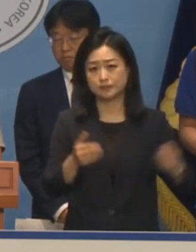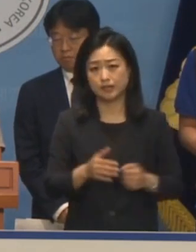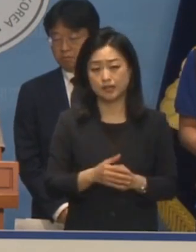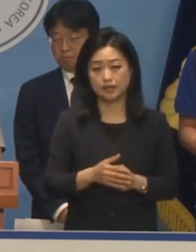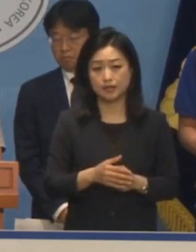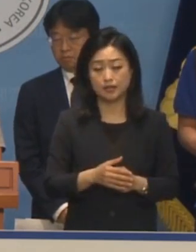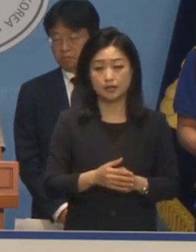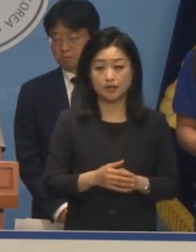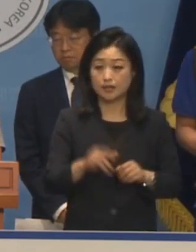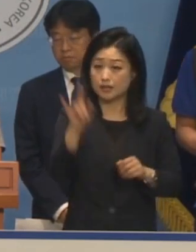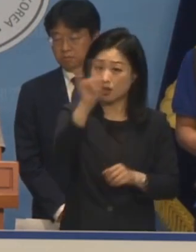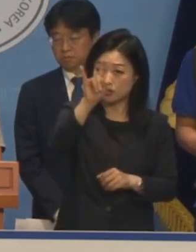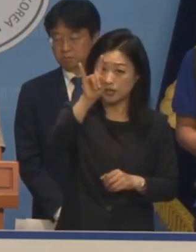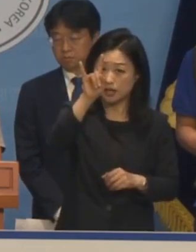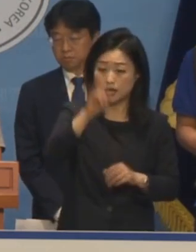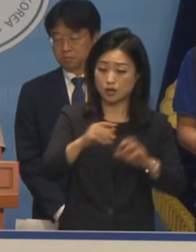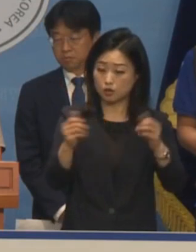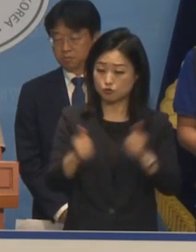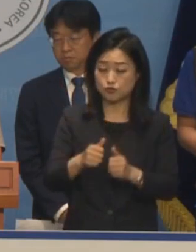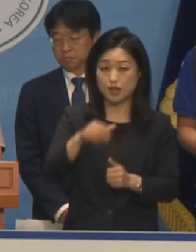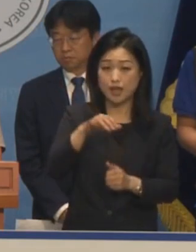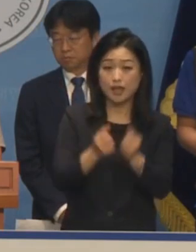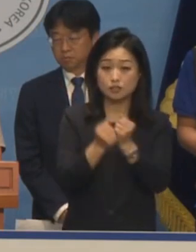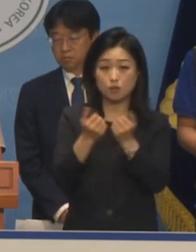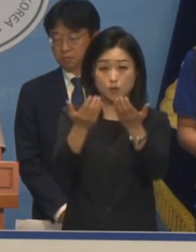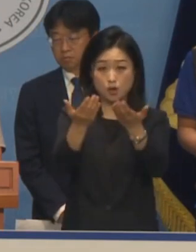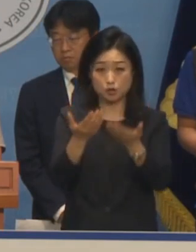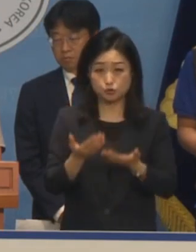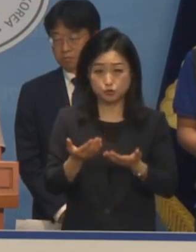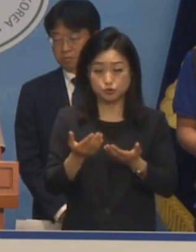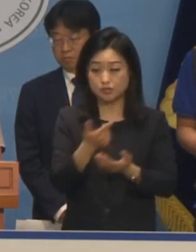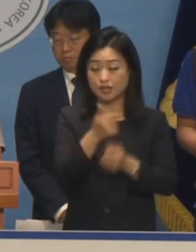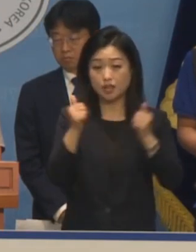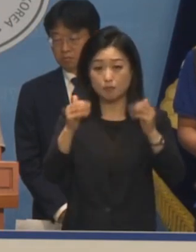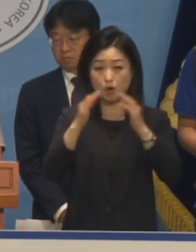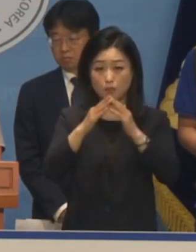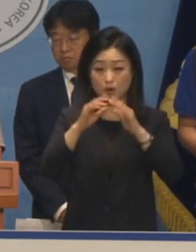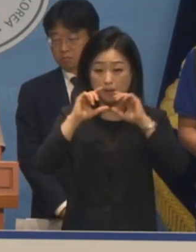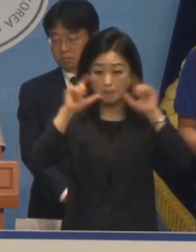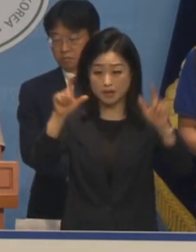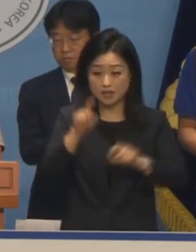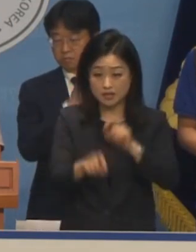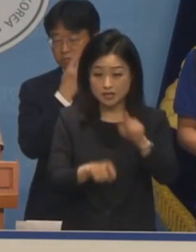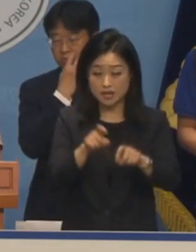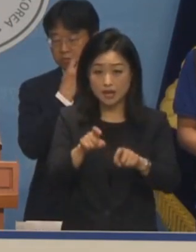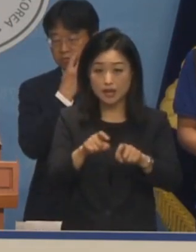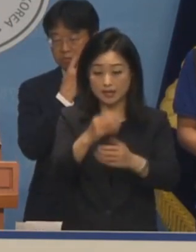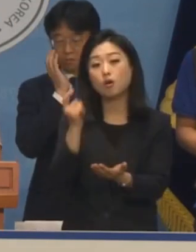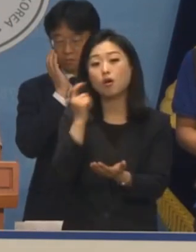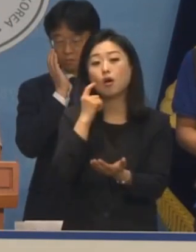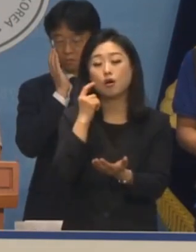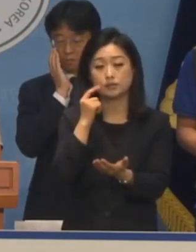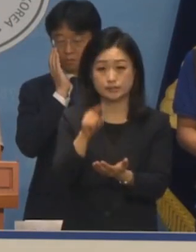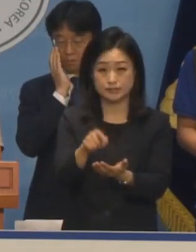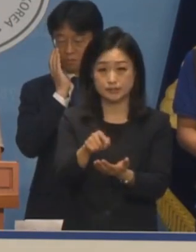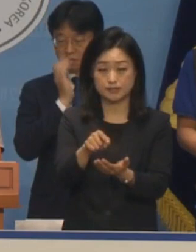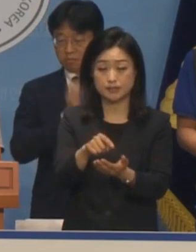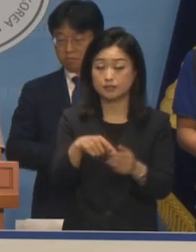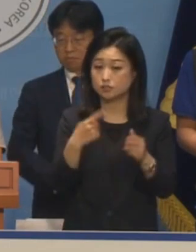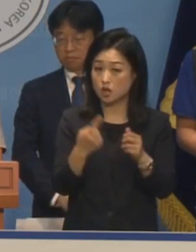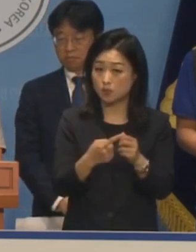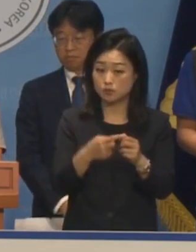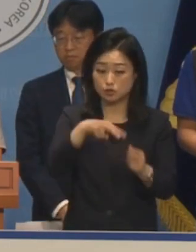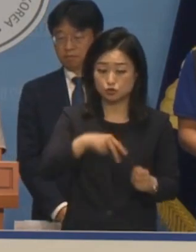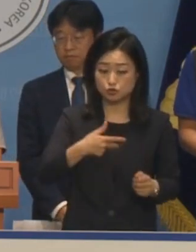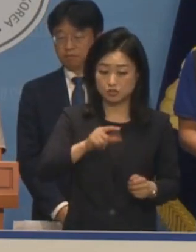그동안 현대제철이 국회 등에 해명한 대법원 판결 이행 결과는 그 내용이 거짓과 우동을 넘어서고 첫째